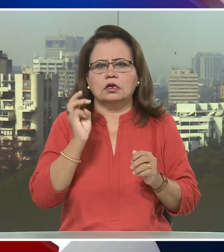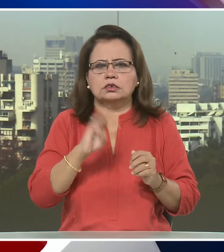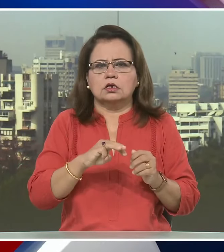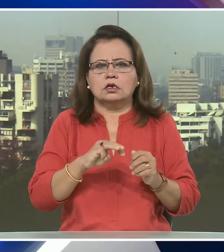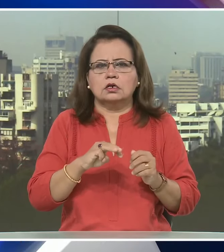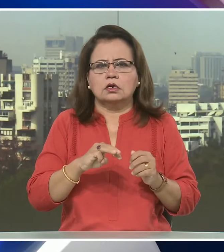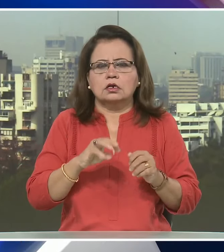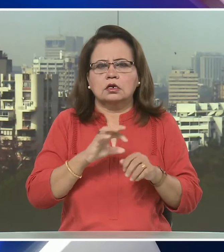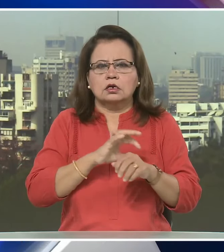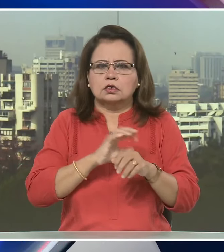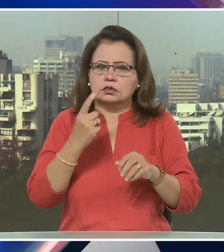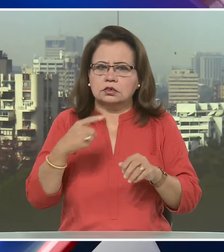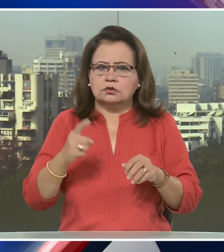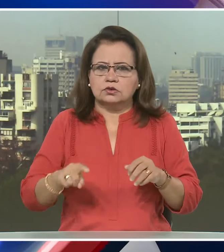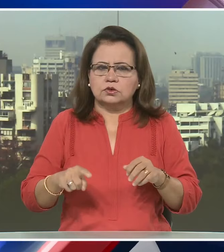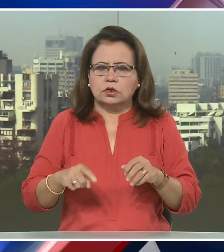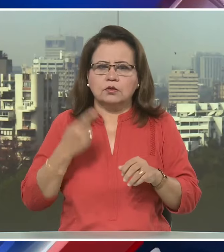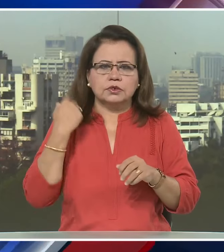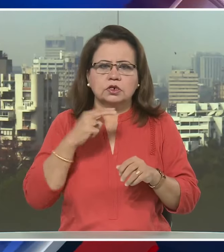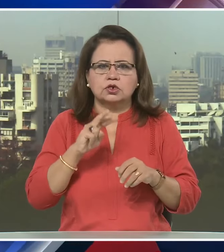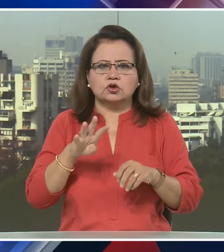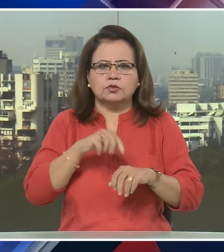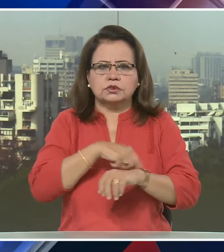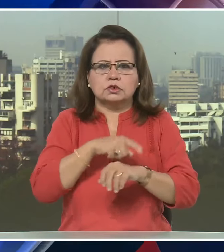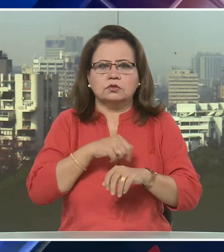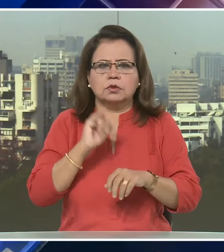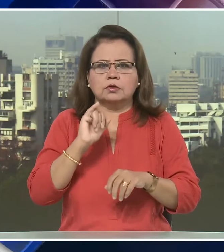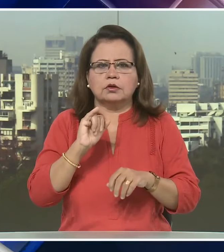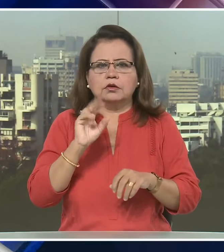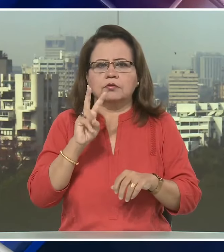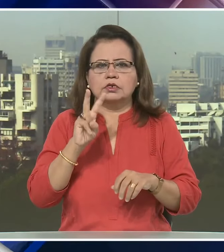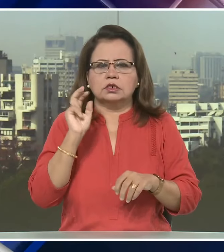21,58,946 रोगी स्वस्थ हो चुके हैं। पिछले 24 घंटों में